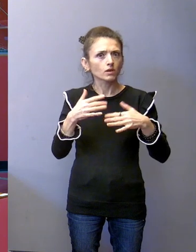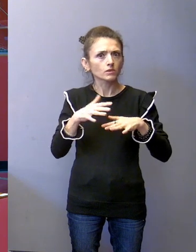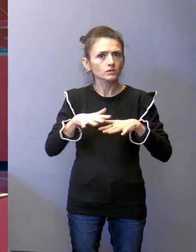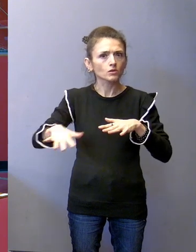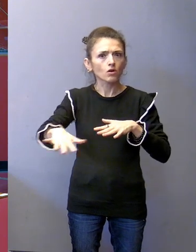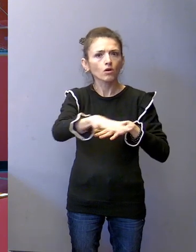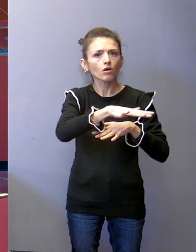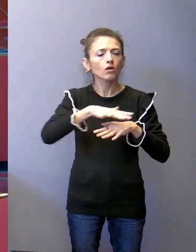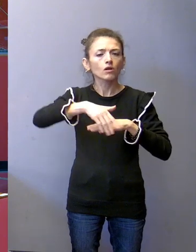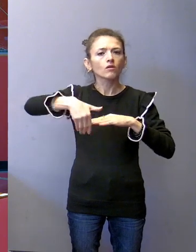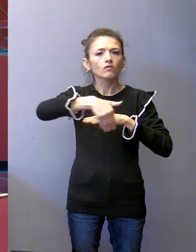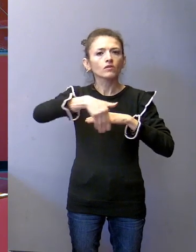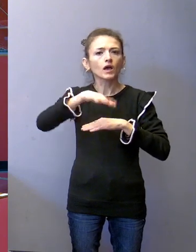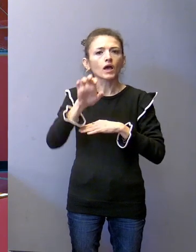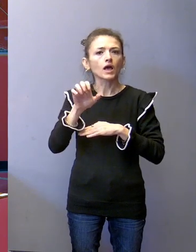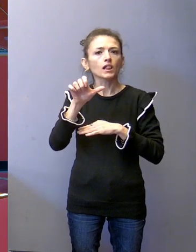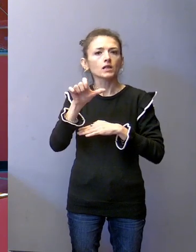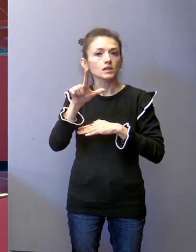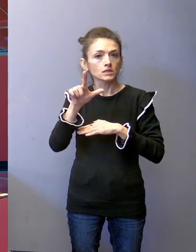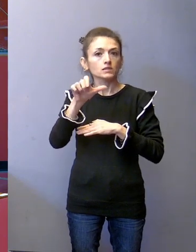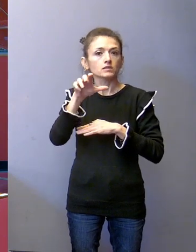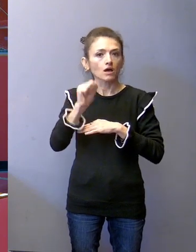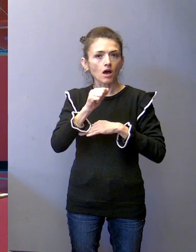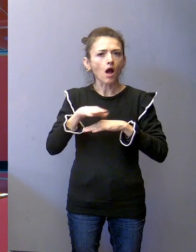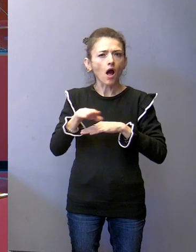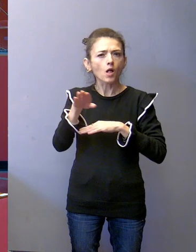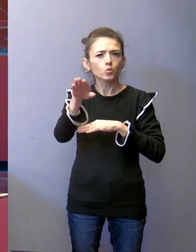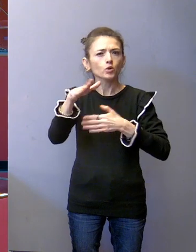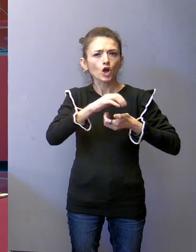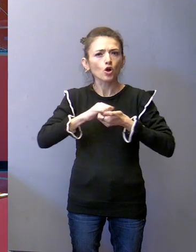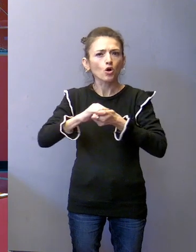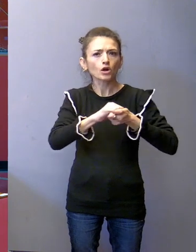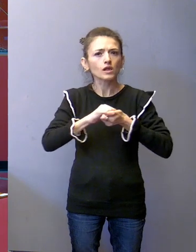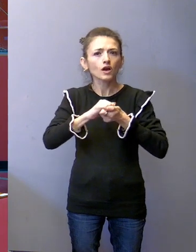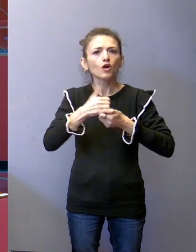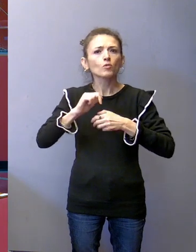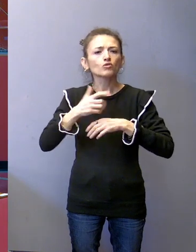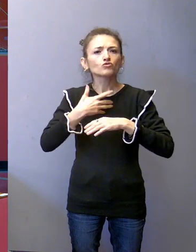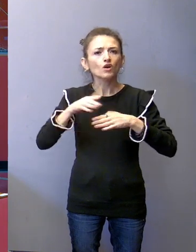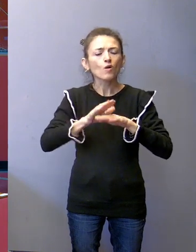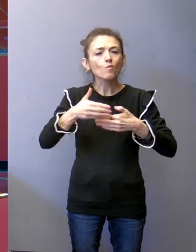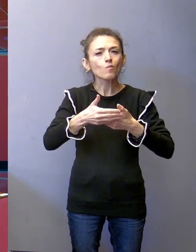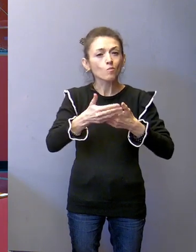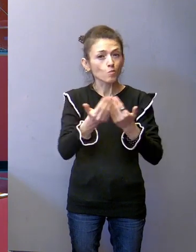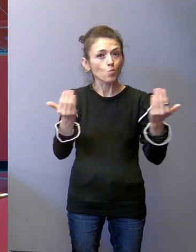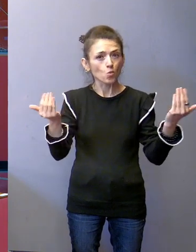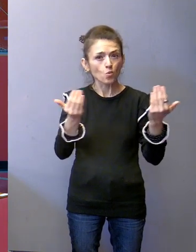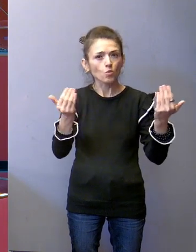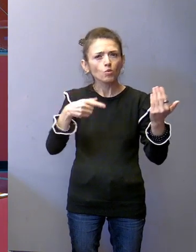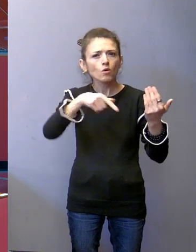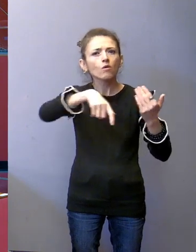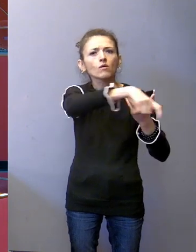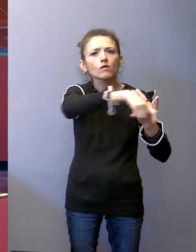stiamo parlando di diverse sull'atture di Cornigliano perché è un muretto che insiste sull'unico marciapiede a servizio della